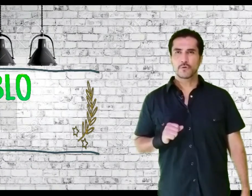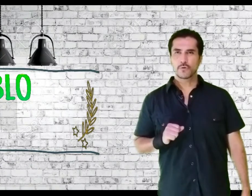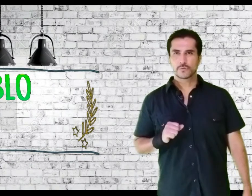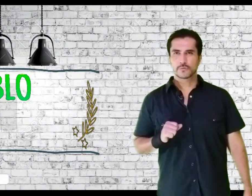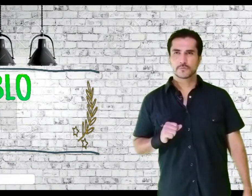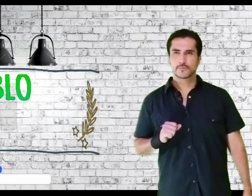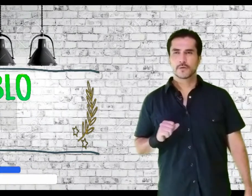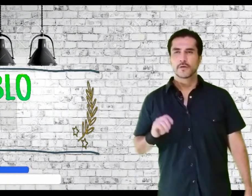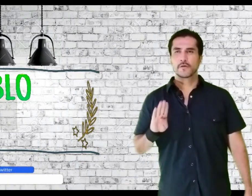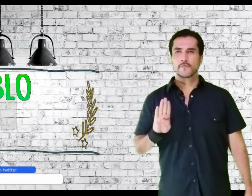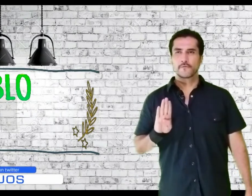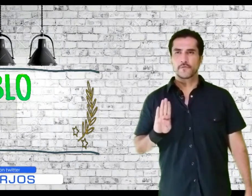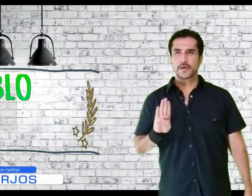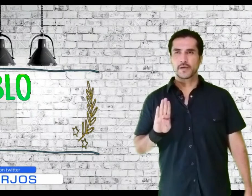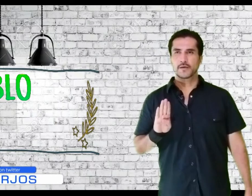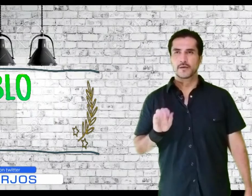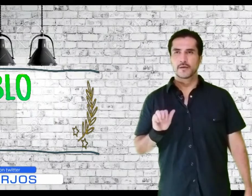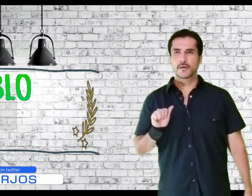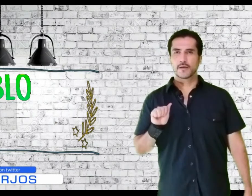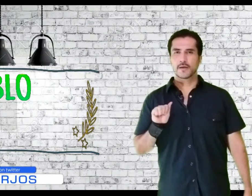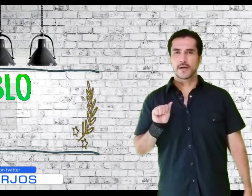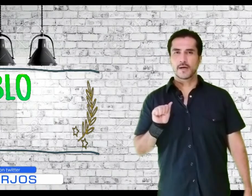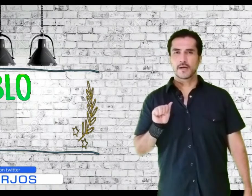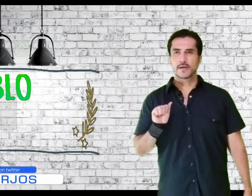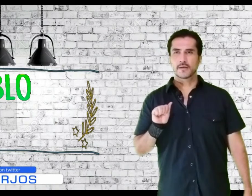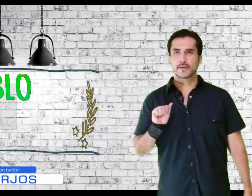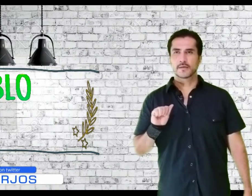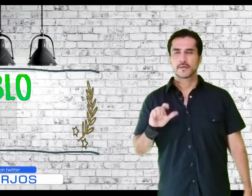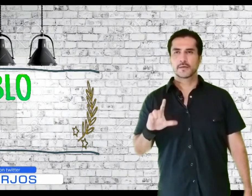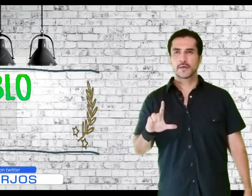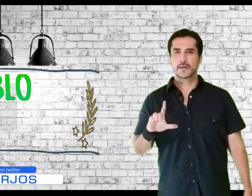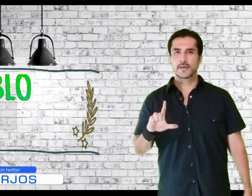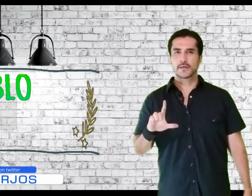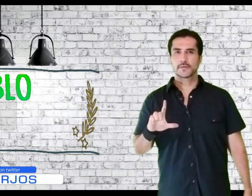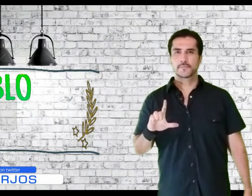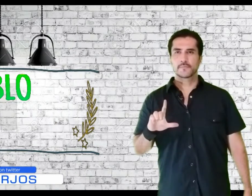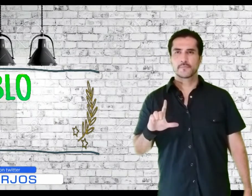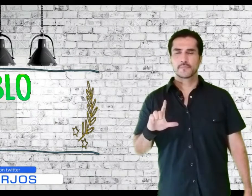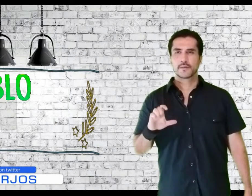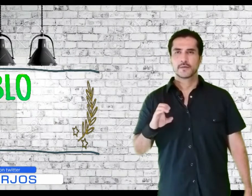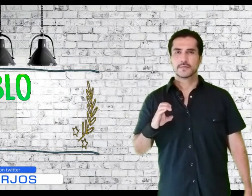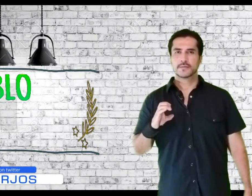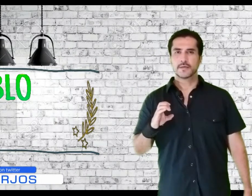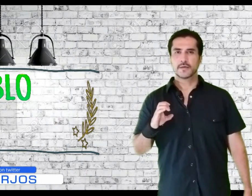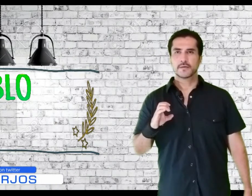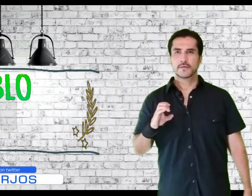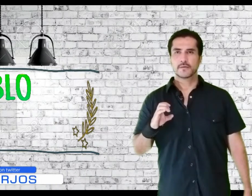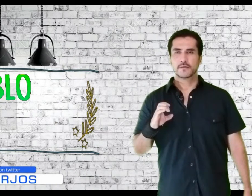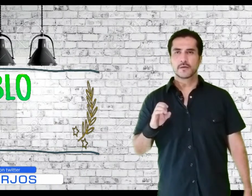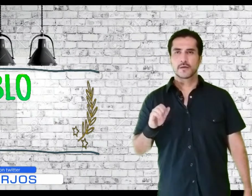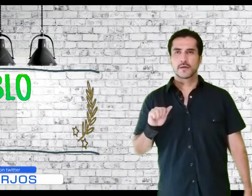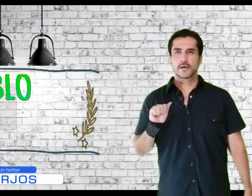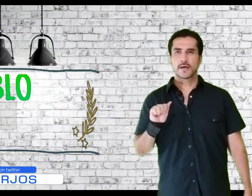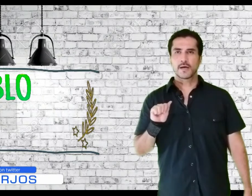Pablo. V, A, L, C,